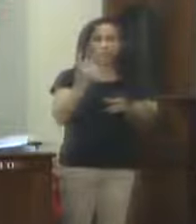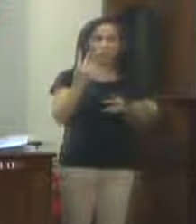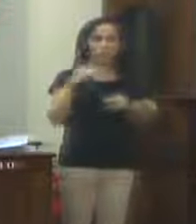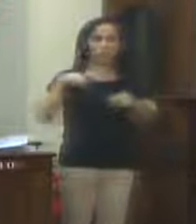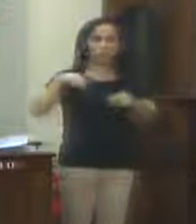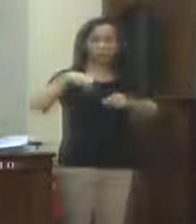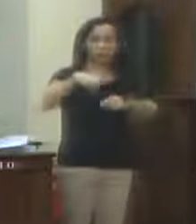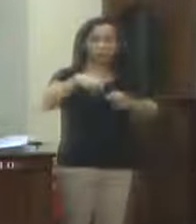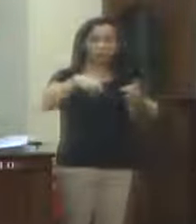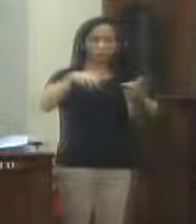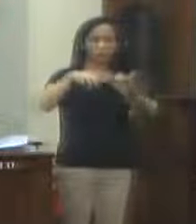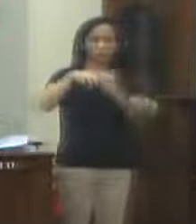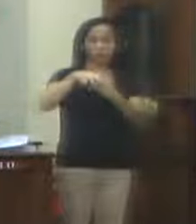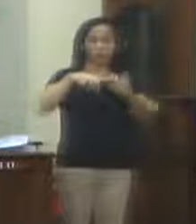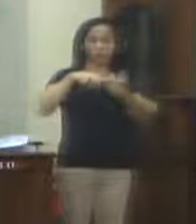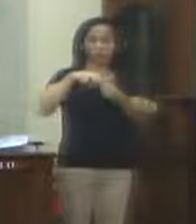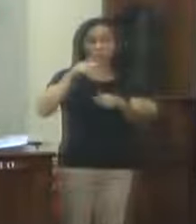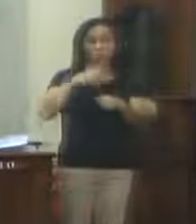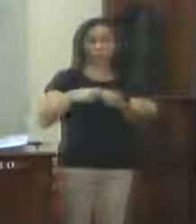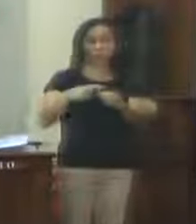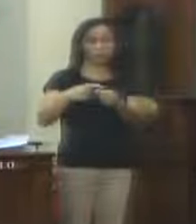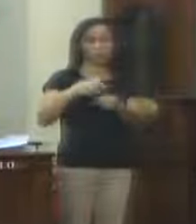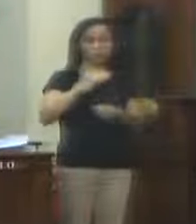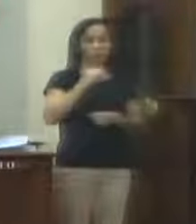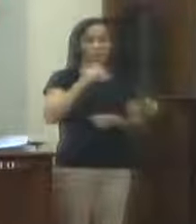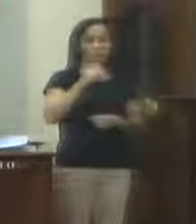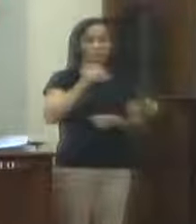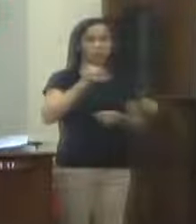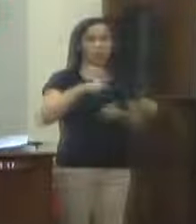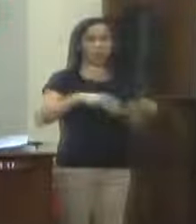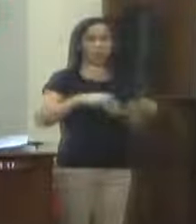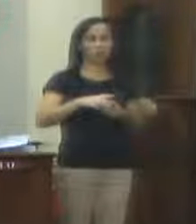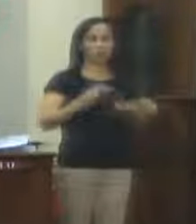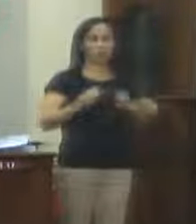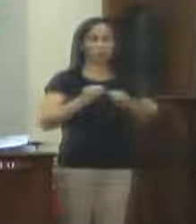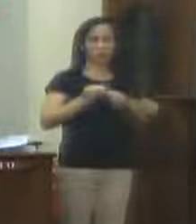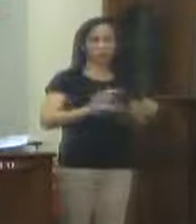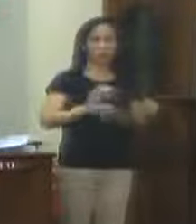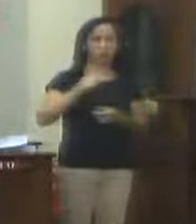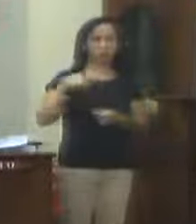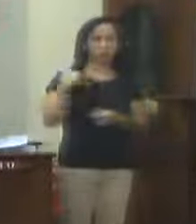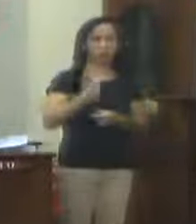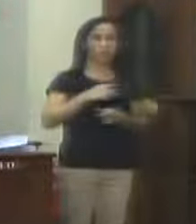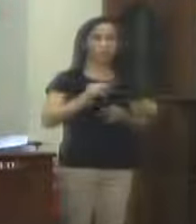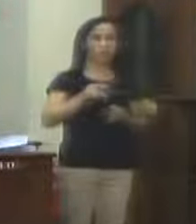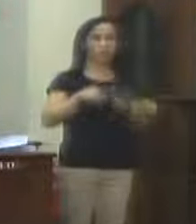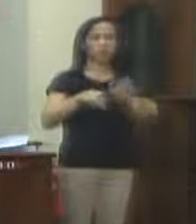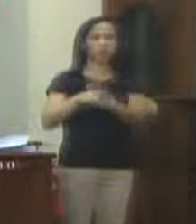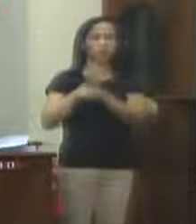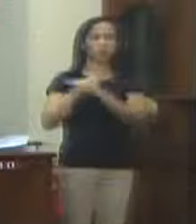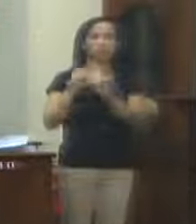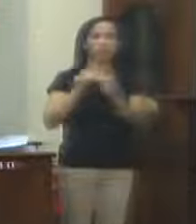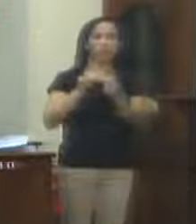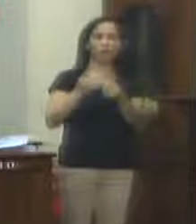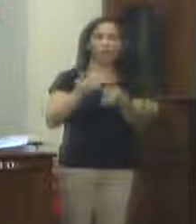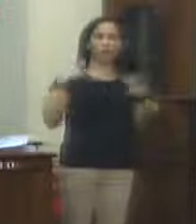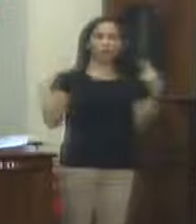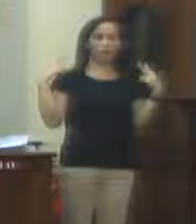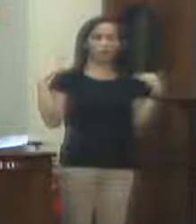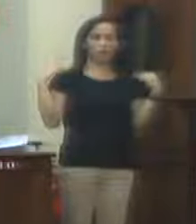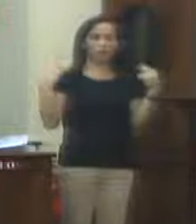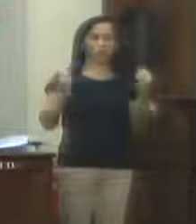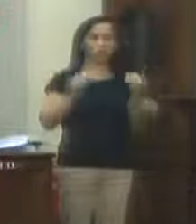centro da cidade. Justificativo. Nós, vereadores, somos sempre abordados por diversos motoristas com solicitações referentes à